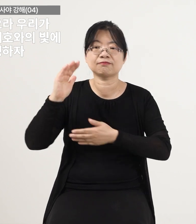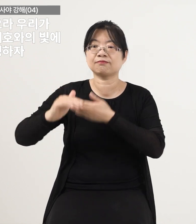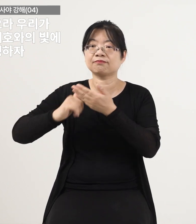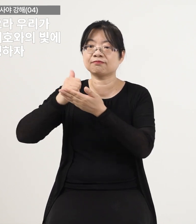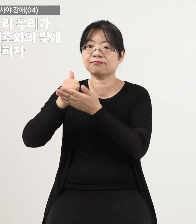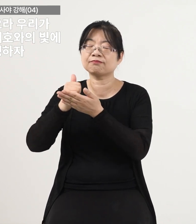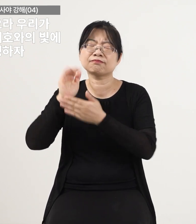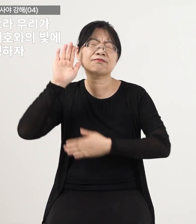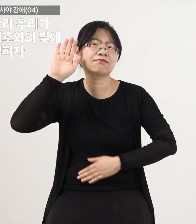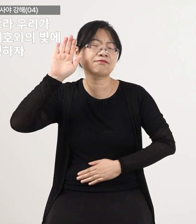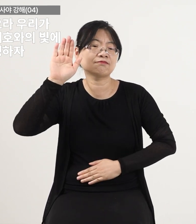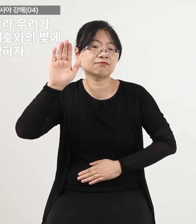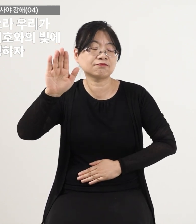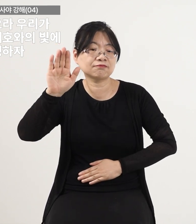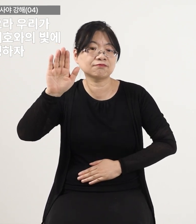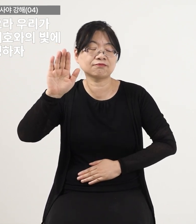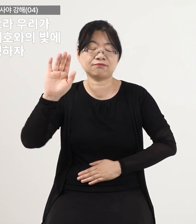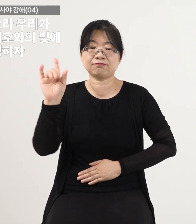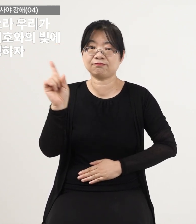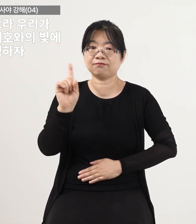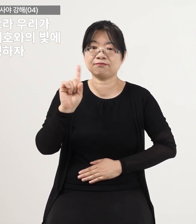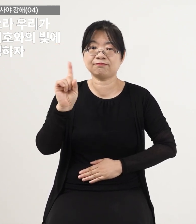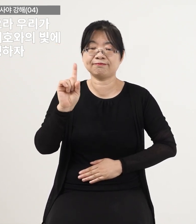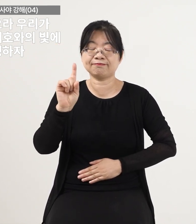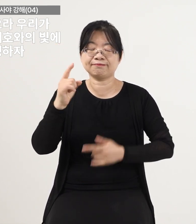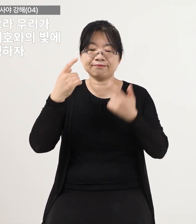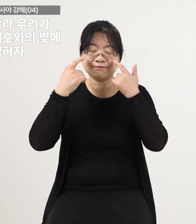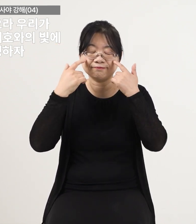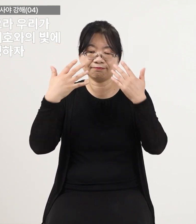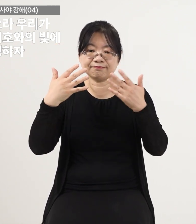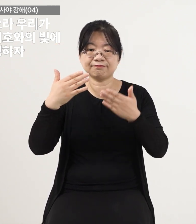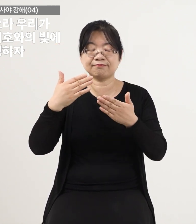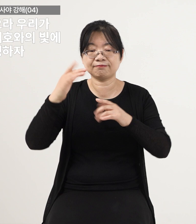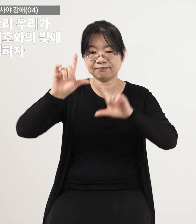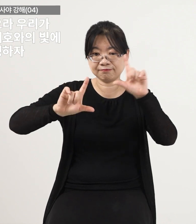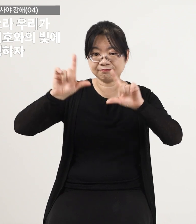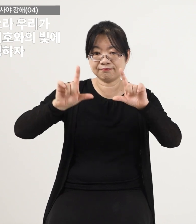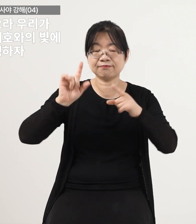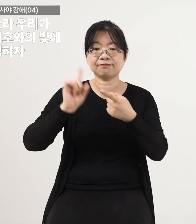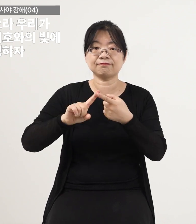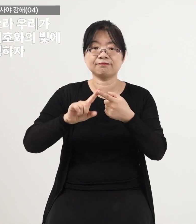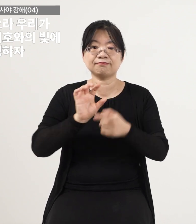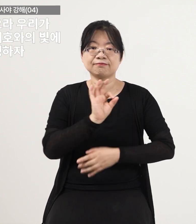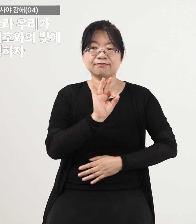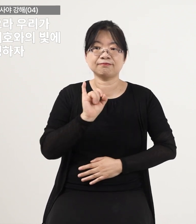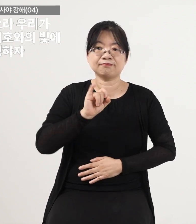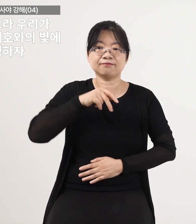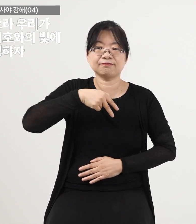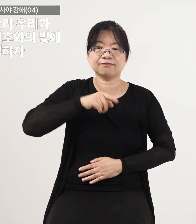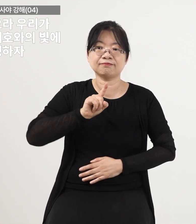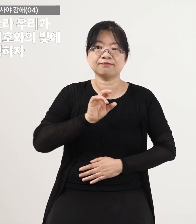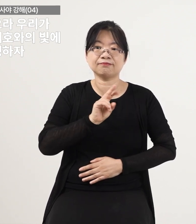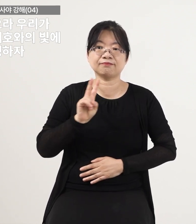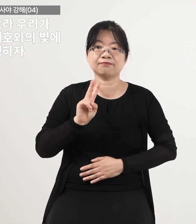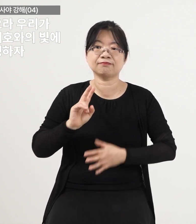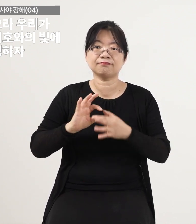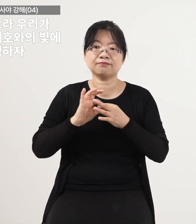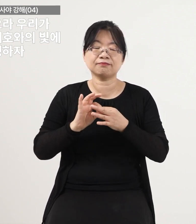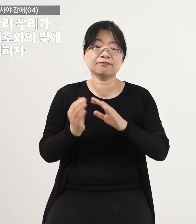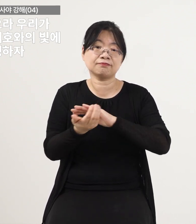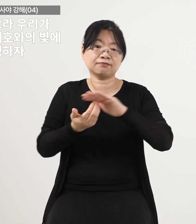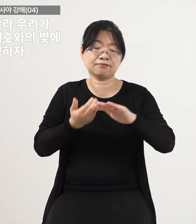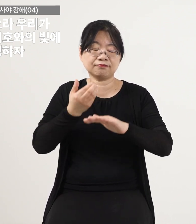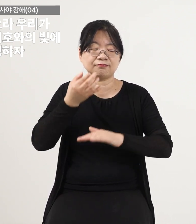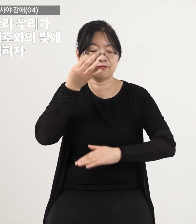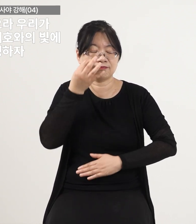하나님의 미래의 어떤 확정된 그림을 이사야로 하여금 미리